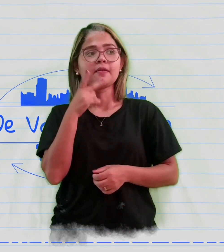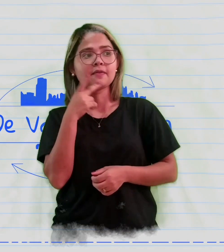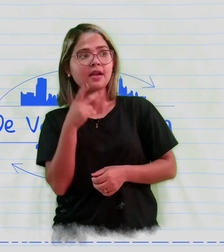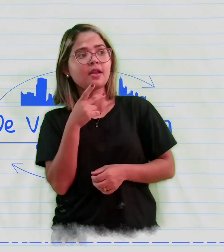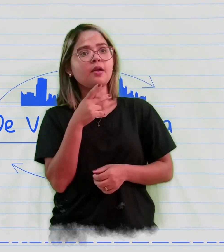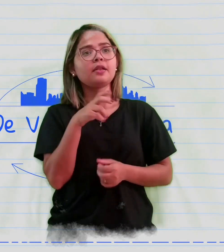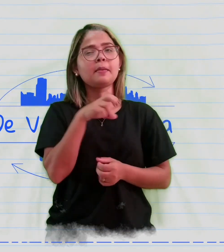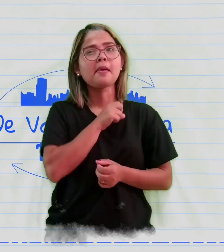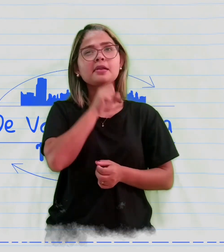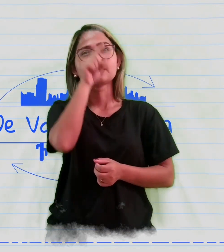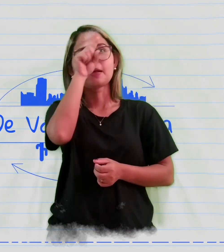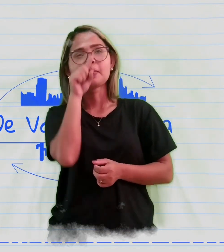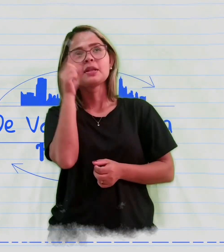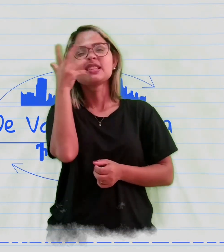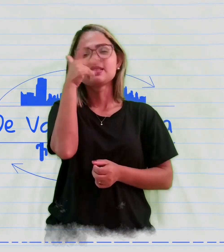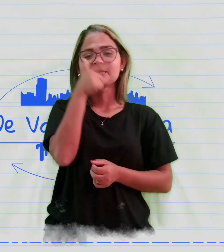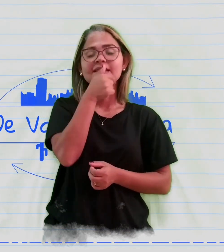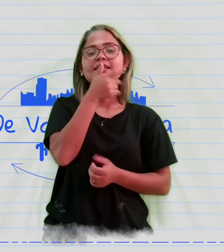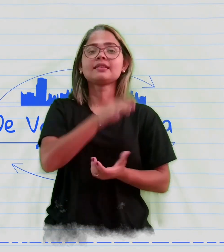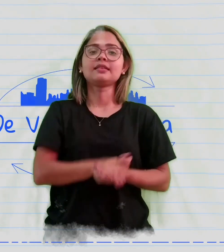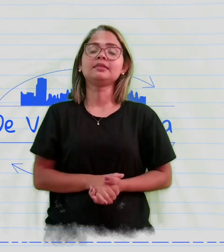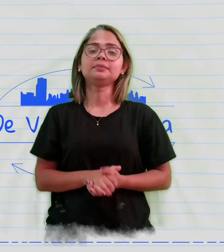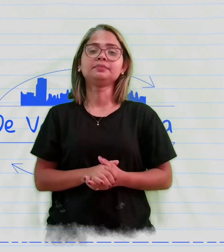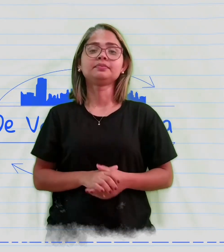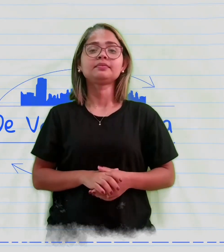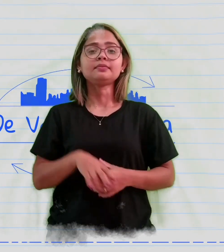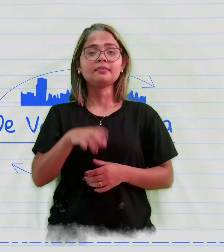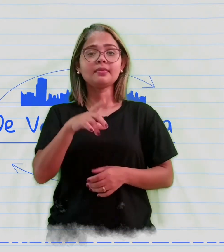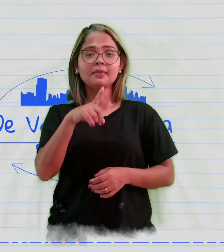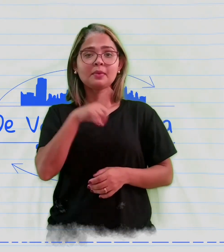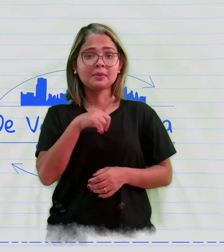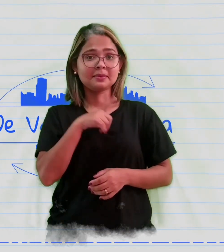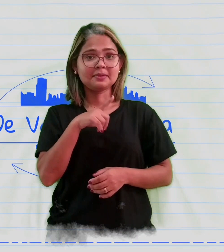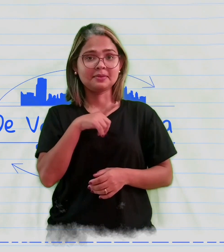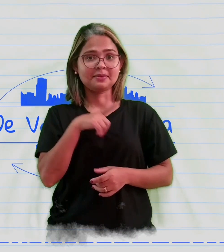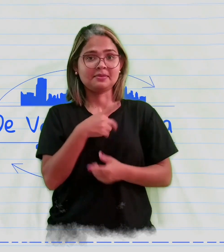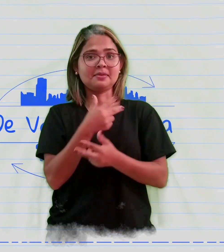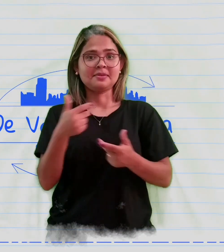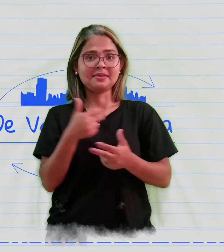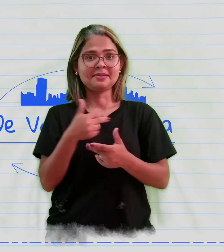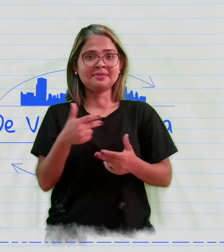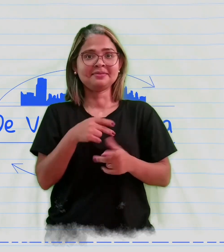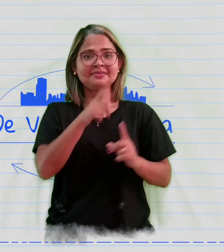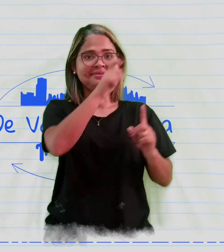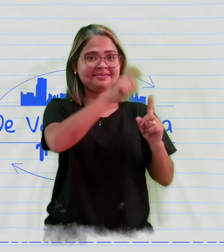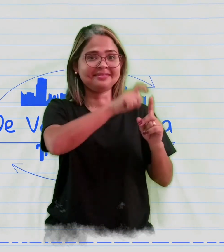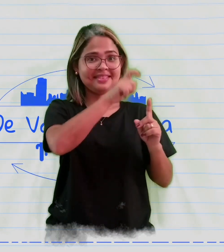amorzinho, amarelo, bonitinho e tal. Aí vem quando tem um negócio da dor, que vem